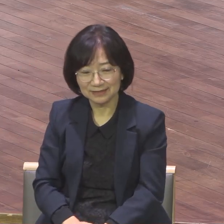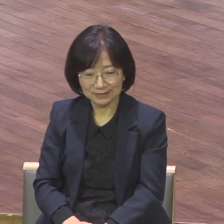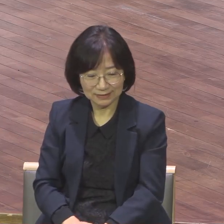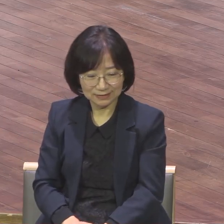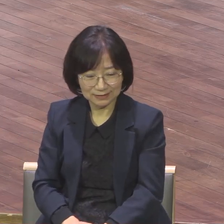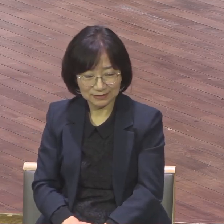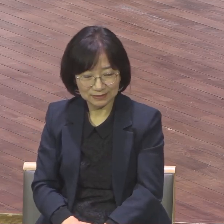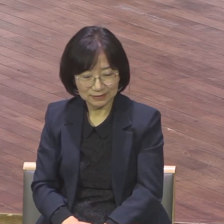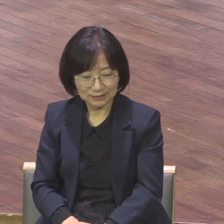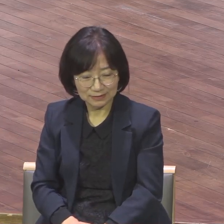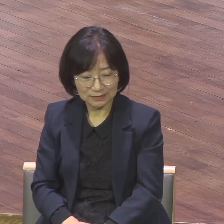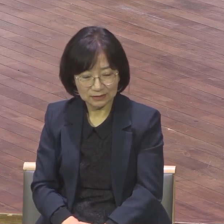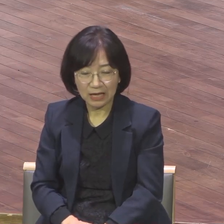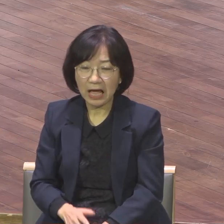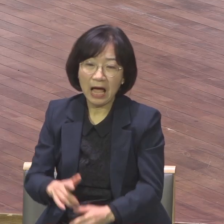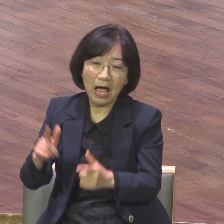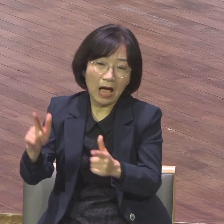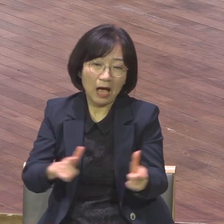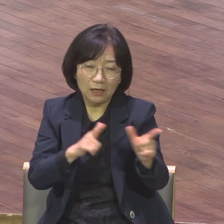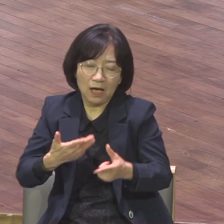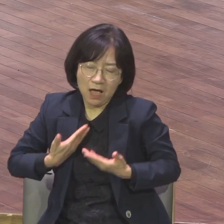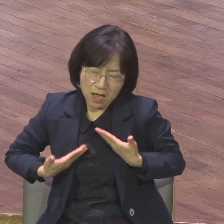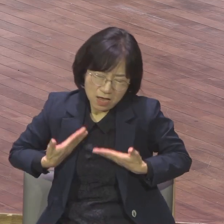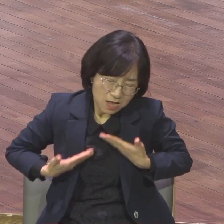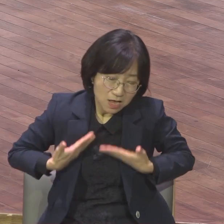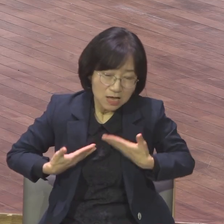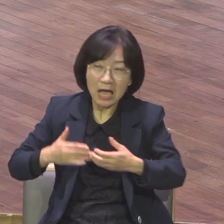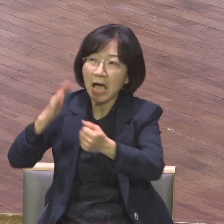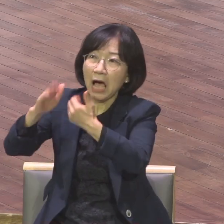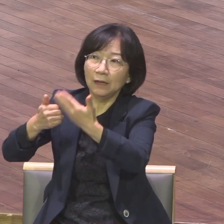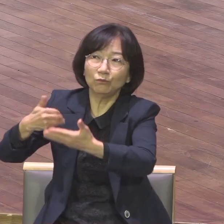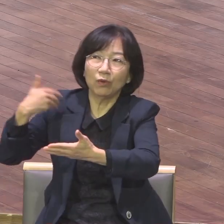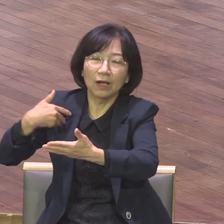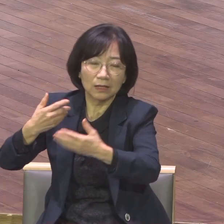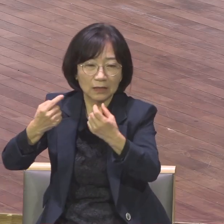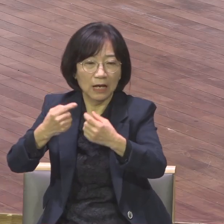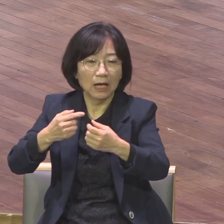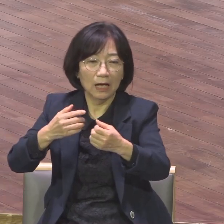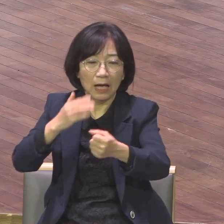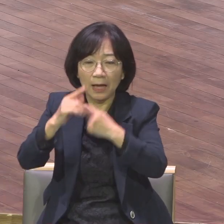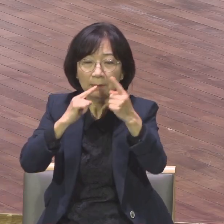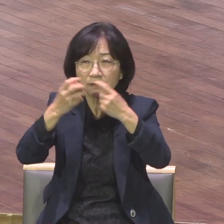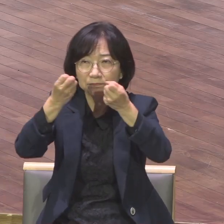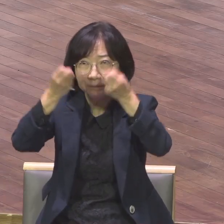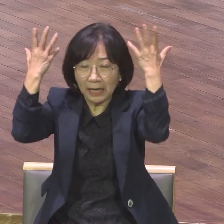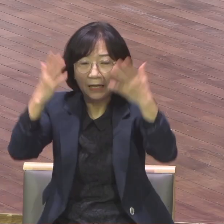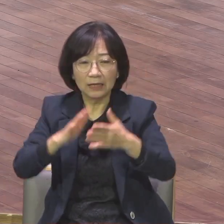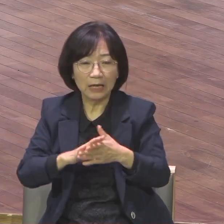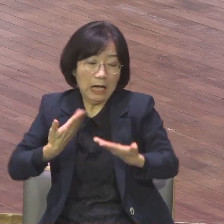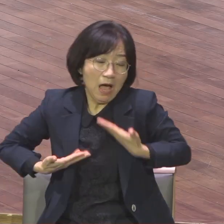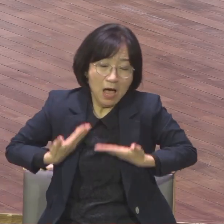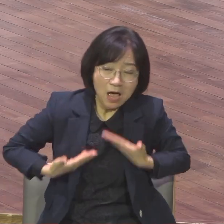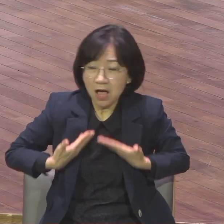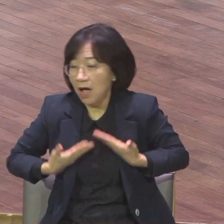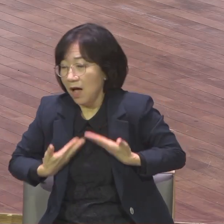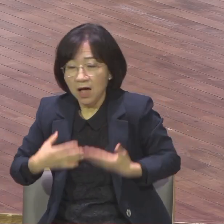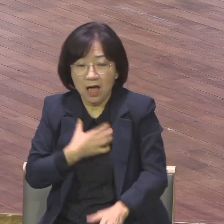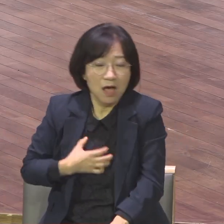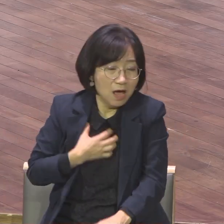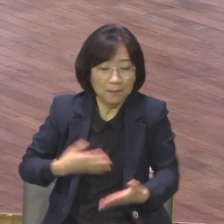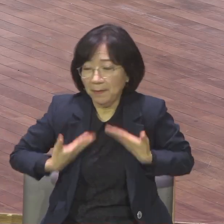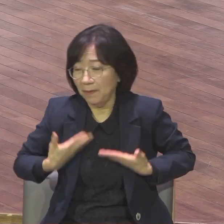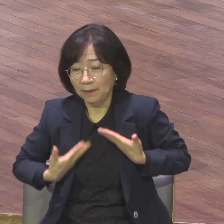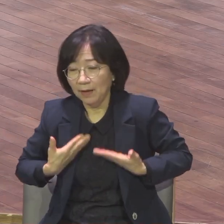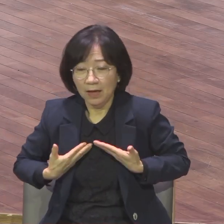하루 종일 사는 삶에 정신없이 그냥 살다가 하나님이고 뭐 말씀이고 기도고 뭐 영적인 삶은 전혀 없고 육신적으로